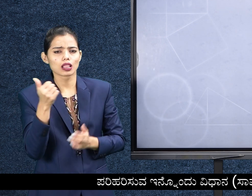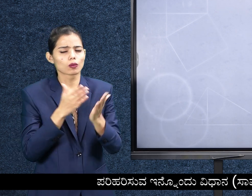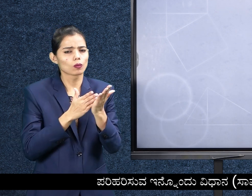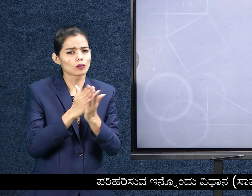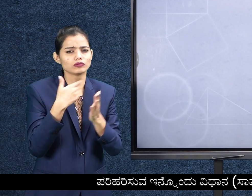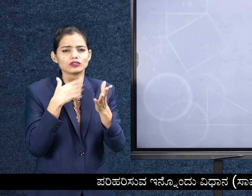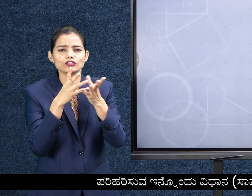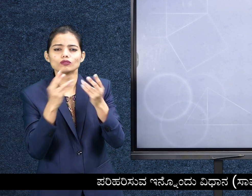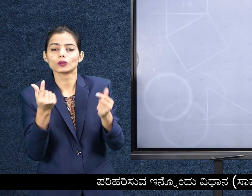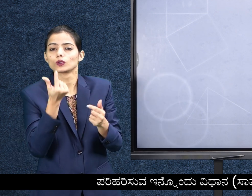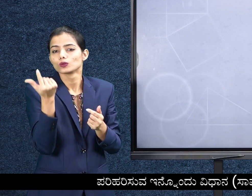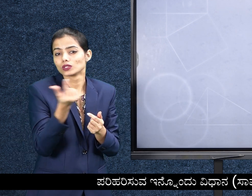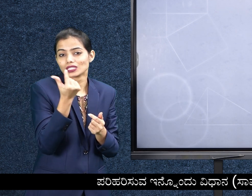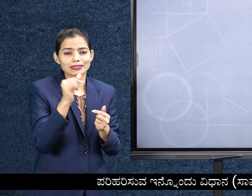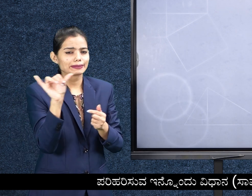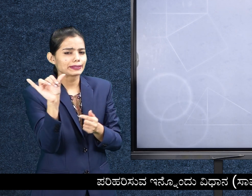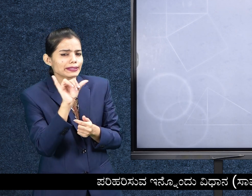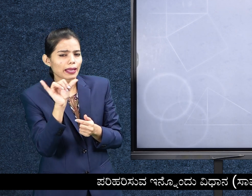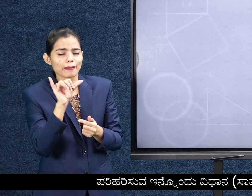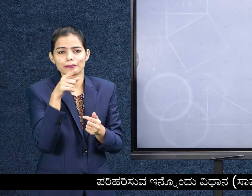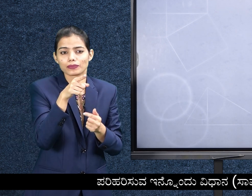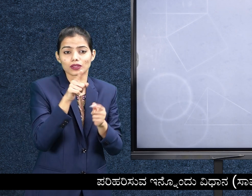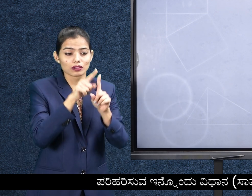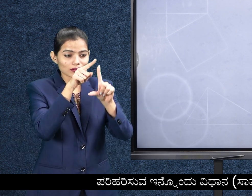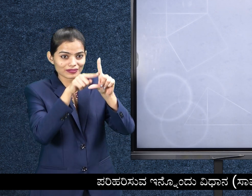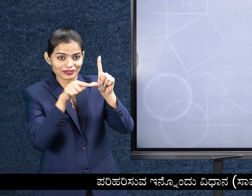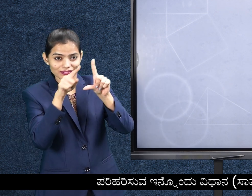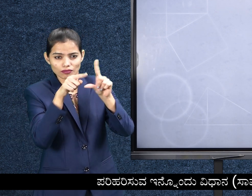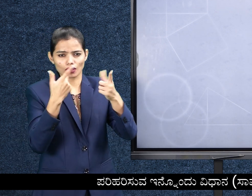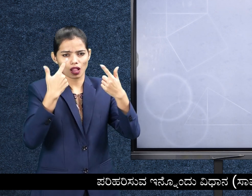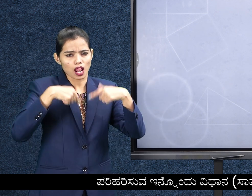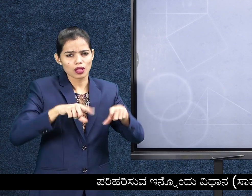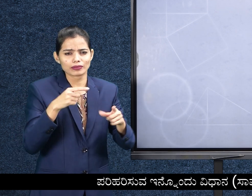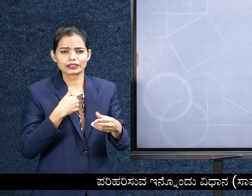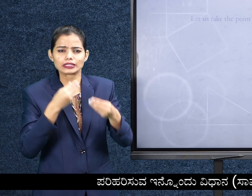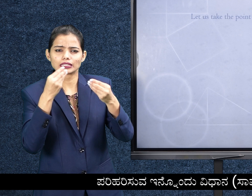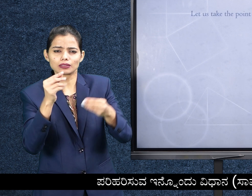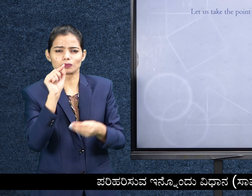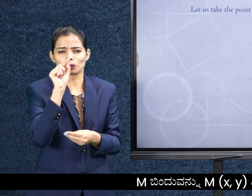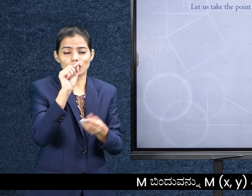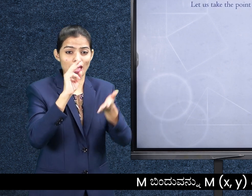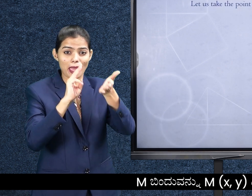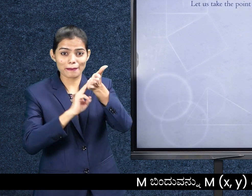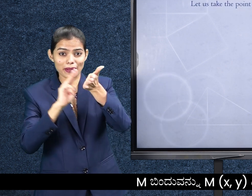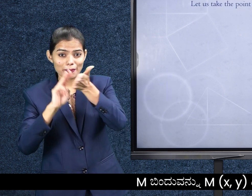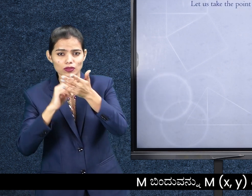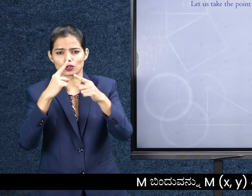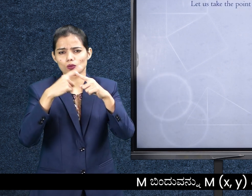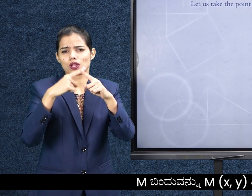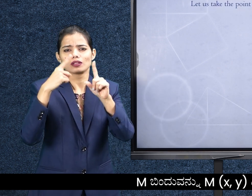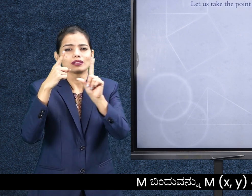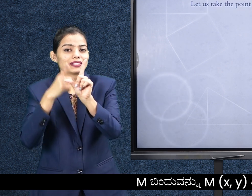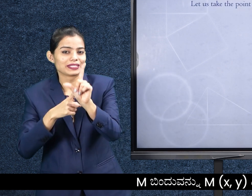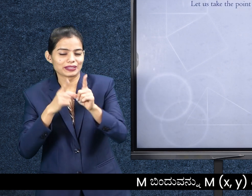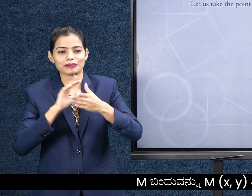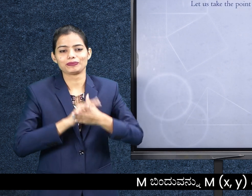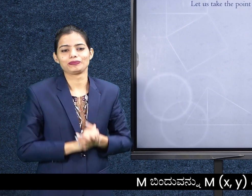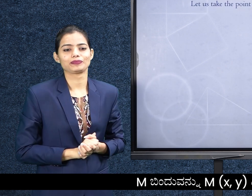ಪರಿಹರಿಸುವ ಇನ್ನೊಂದು ವಿಧಾನ ಸಮ್ಮಿತೀಯ ಆಸ್ತಿಯನ್ನು ಬಳಸುವುದು. M ಬಿಂದುವನ್ನು M x, y